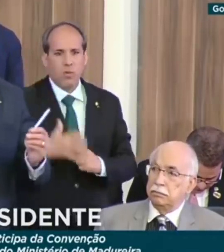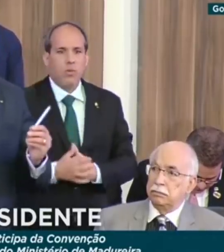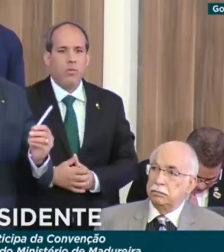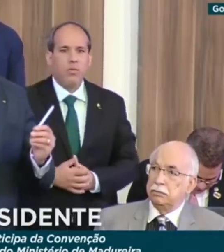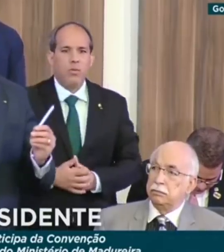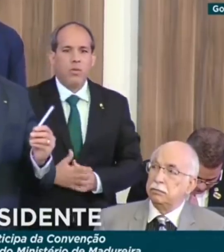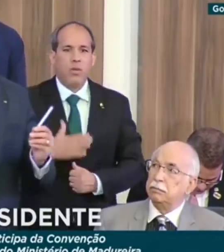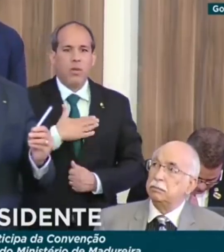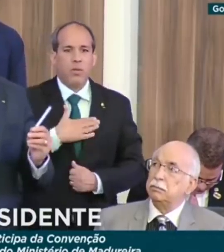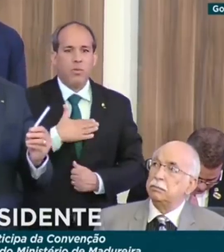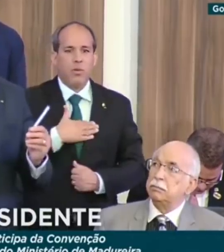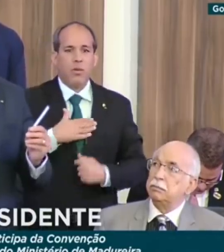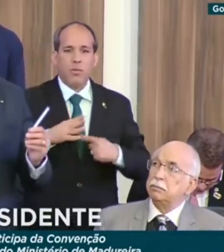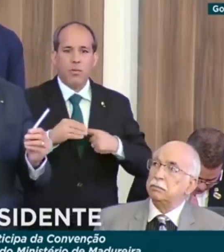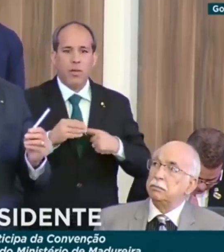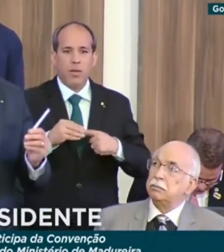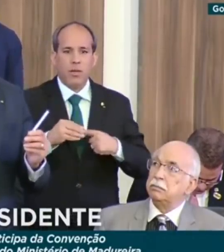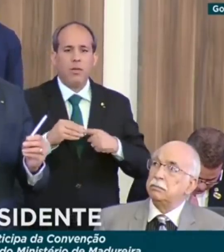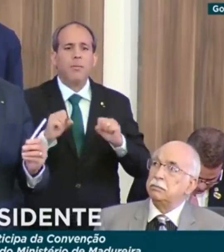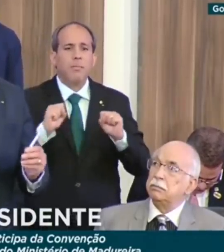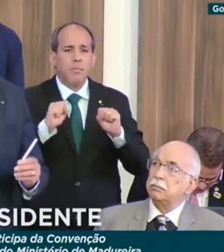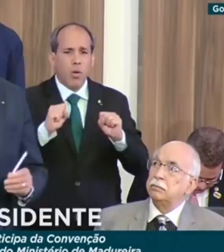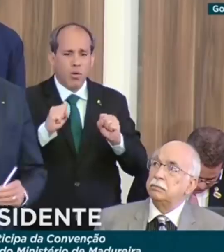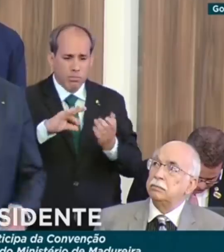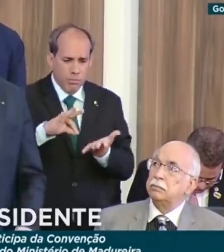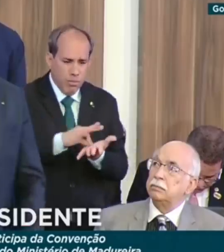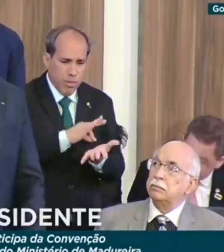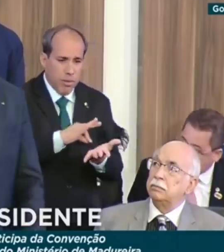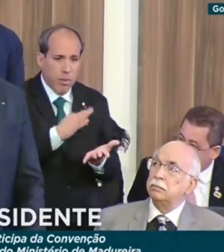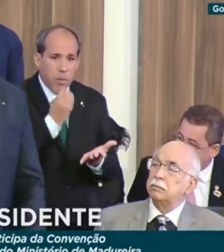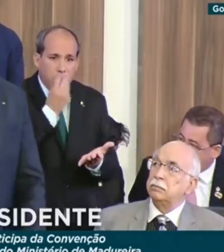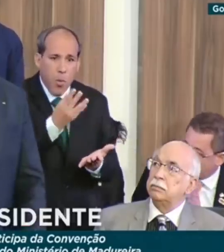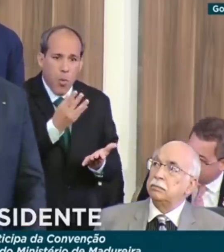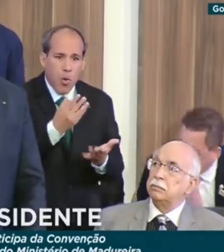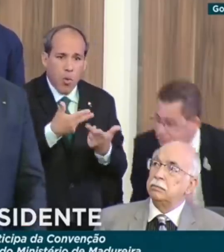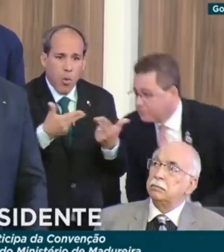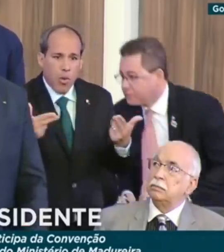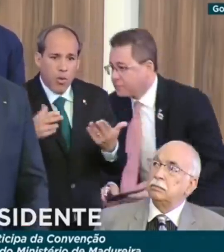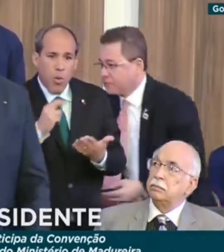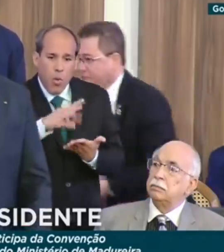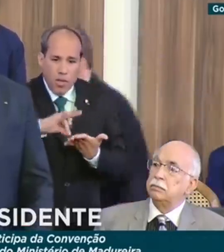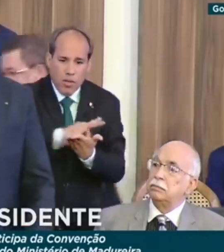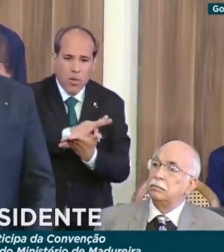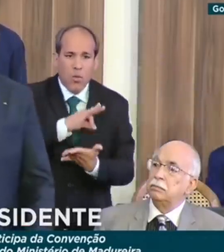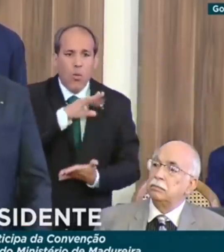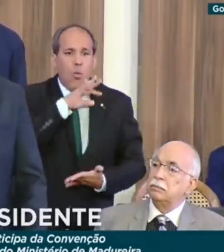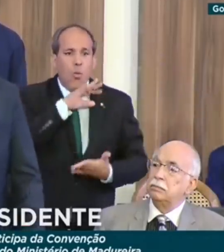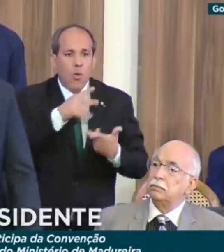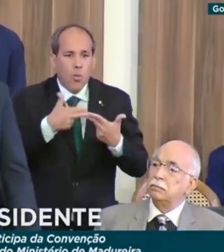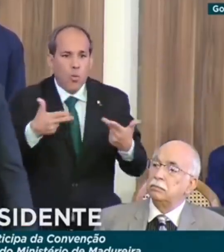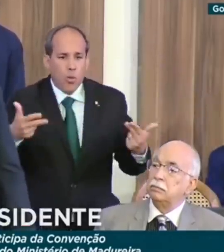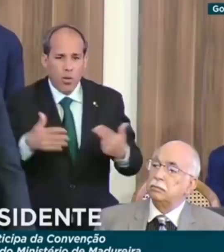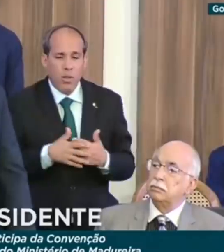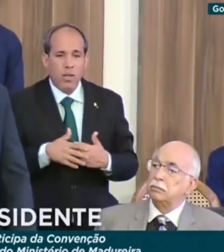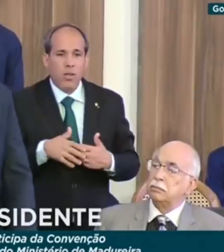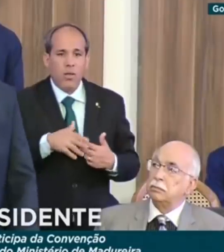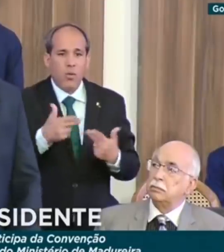A minha caneta pode vir para o bem ou para o mal, e às vezes até bem